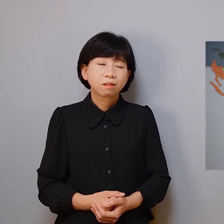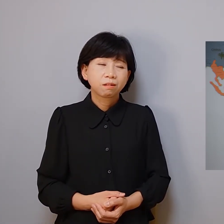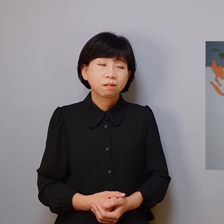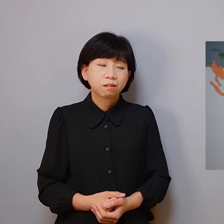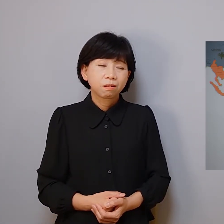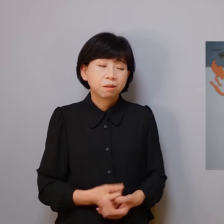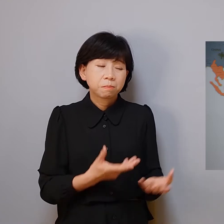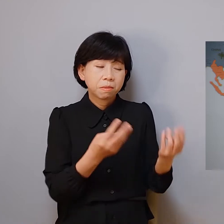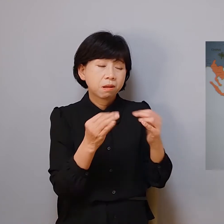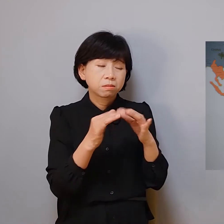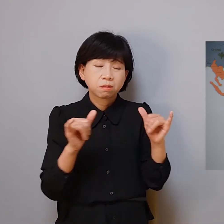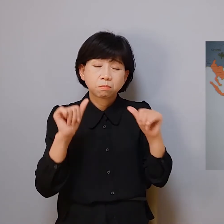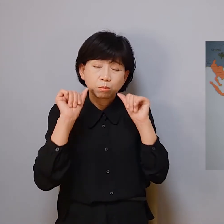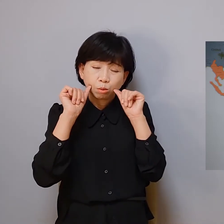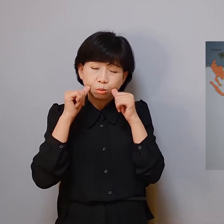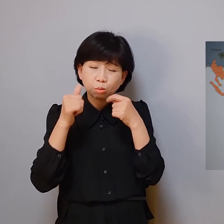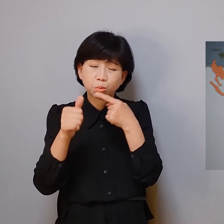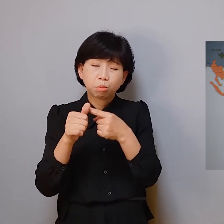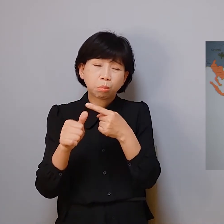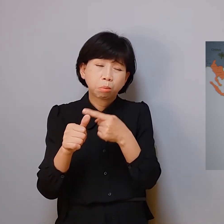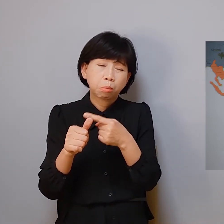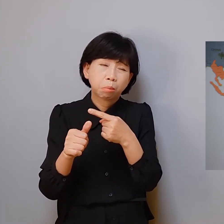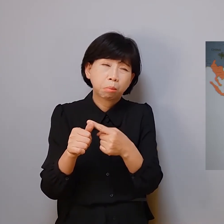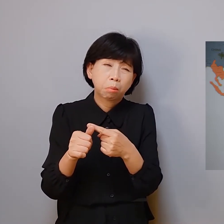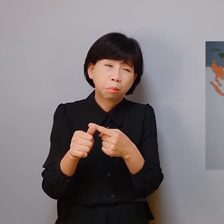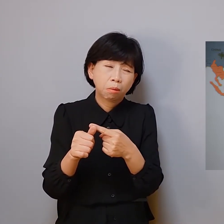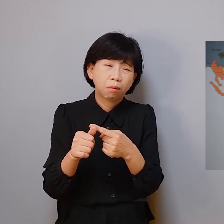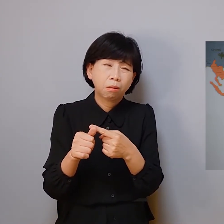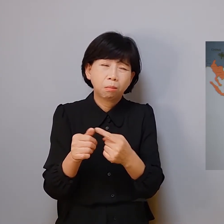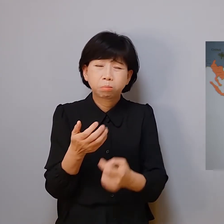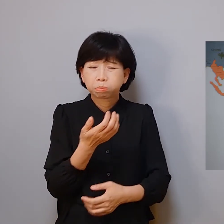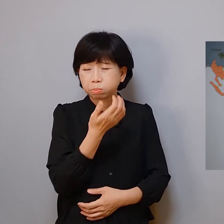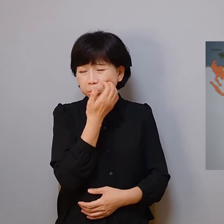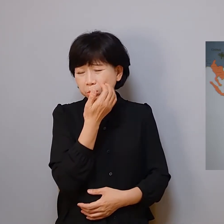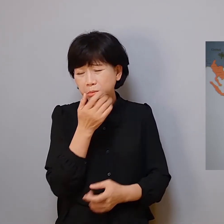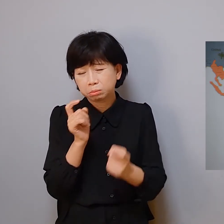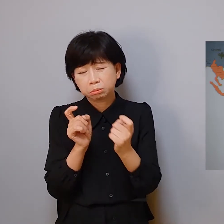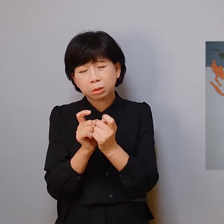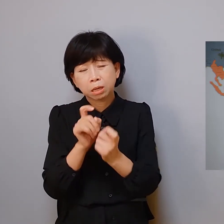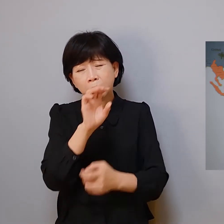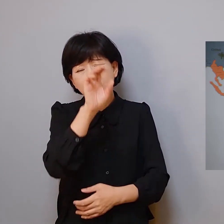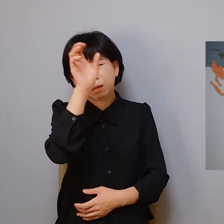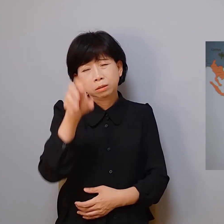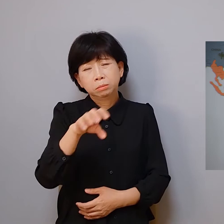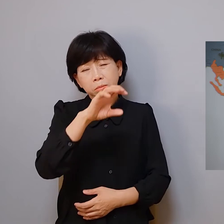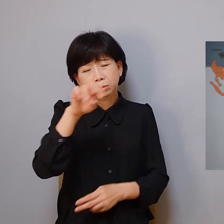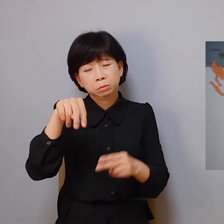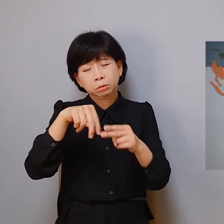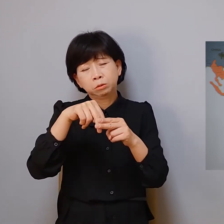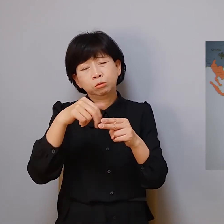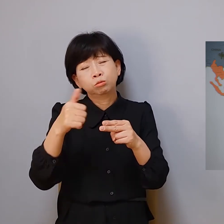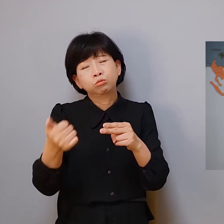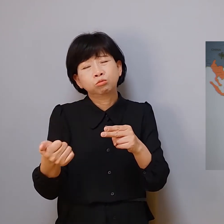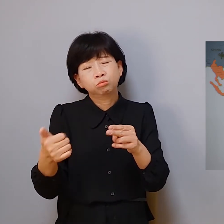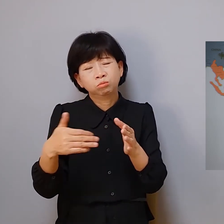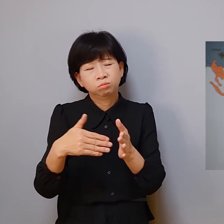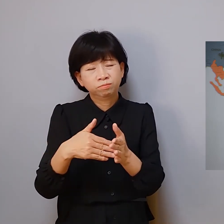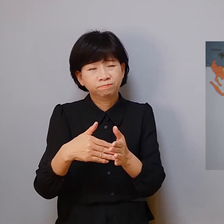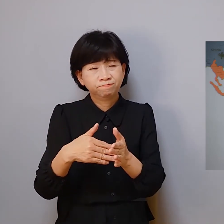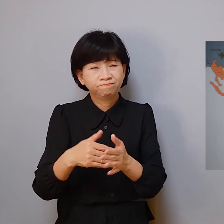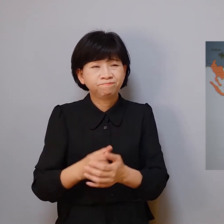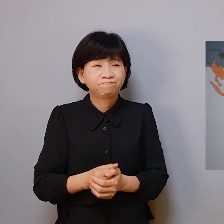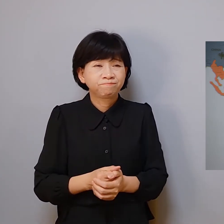온갖 조롱과 멸시, 수욕까지 당하면서 십자가에서 죽게